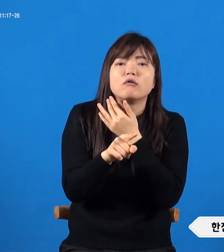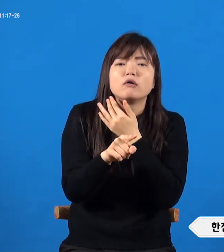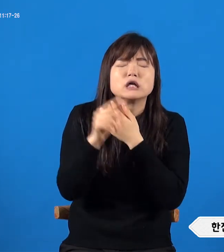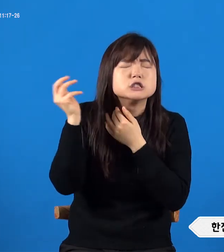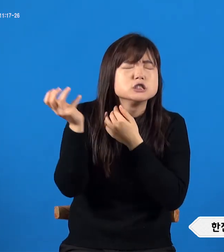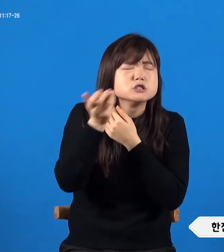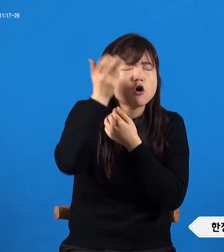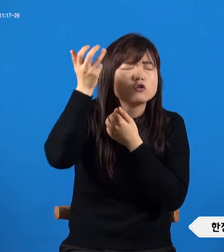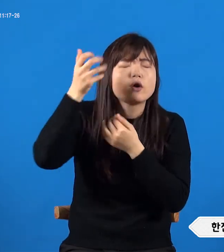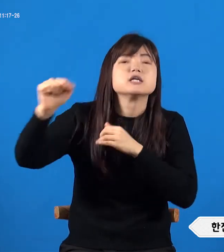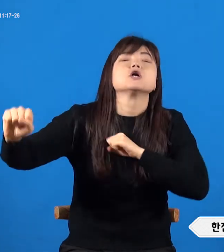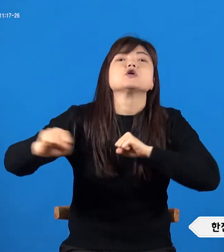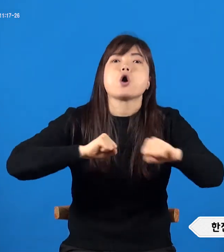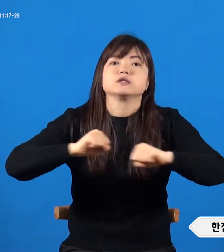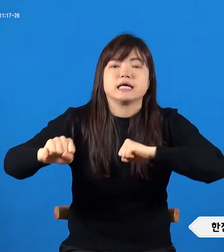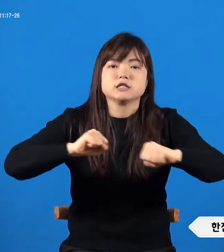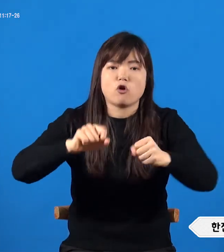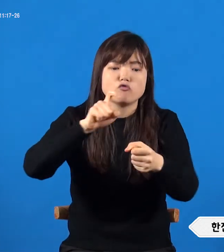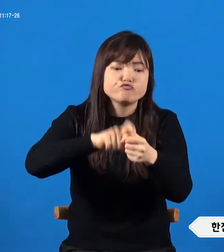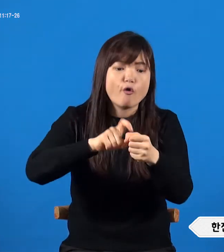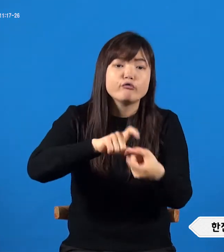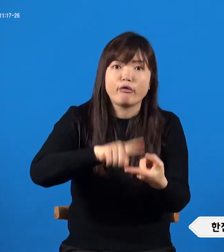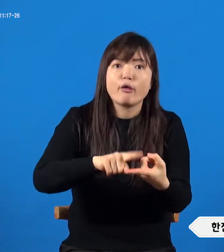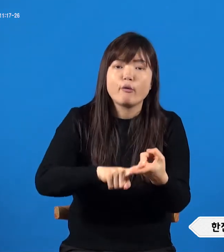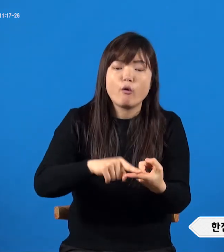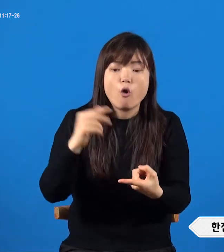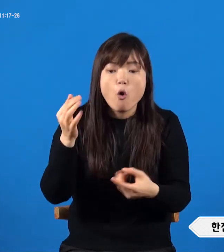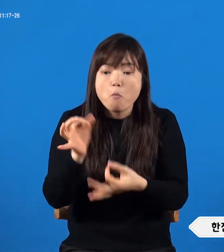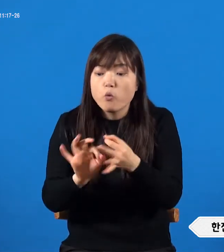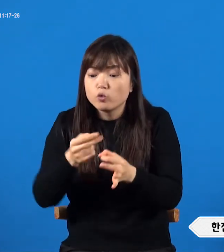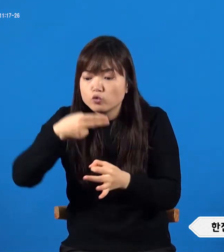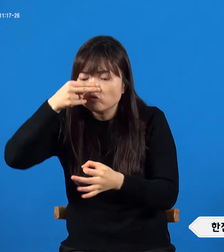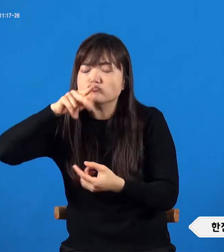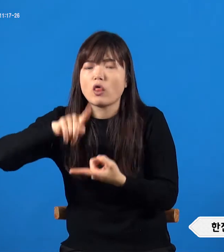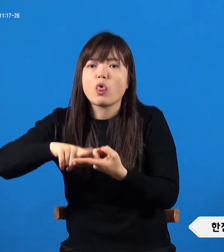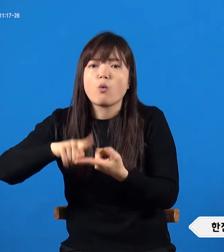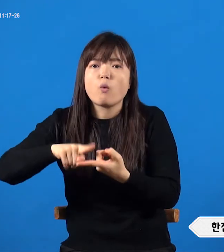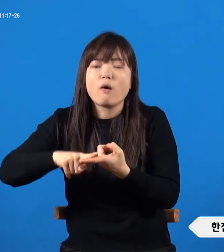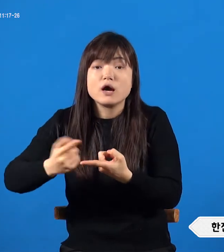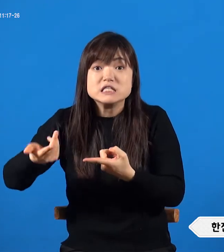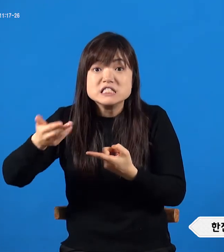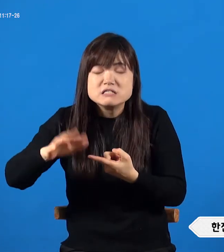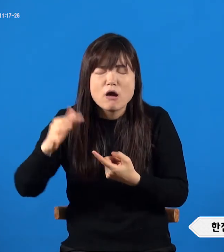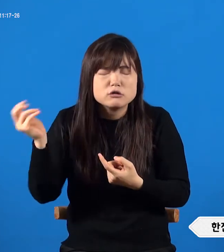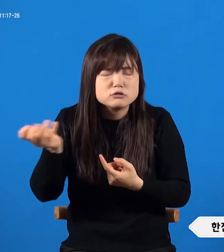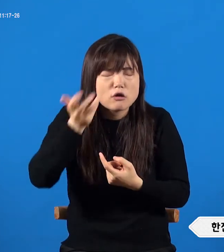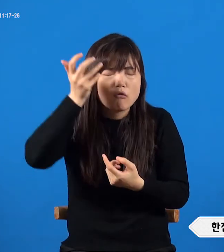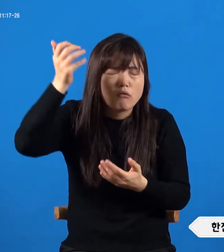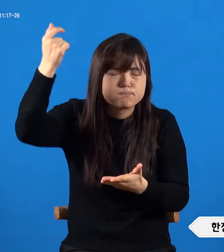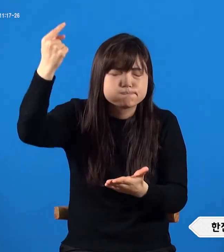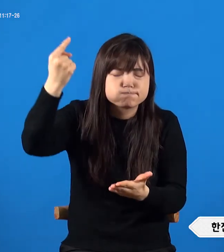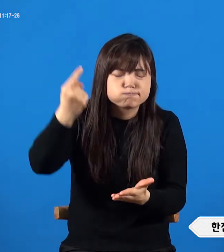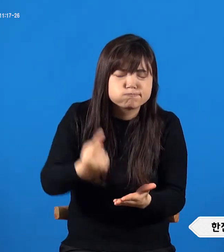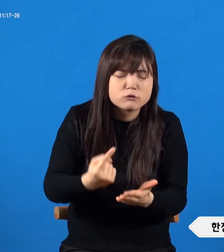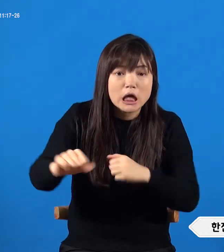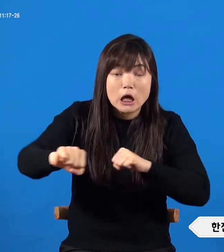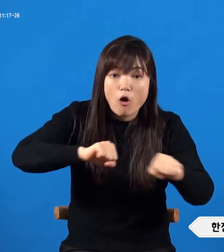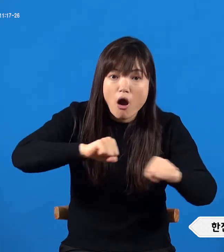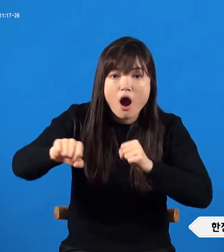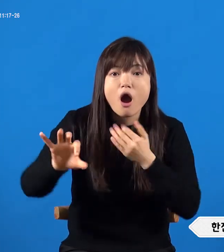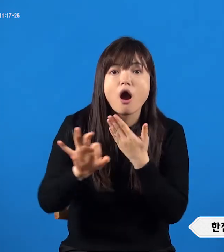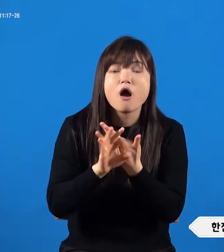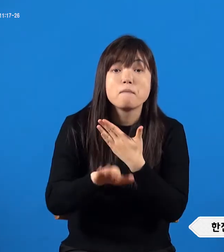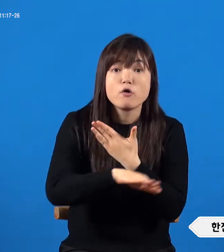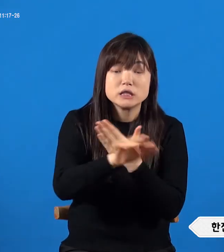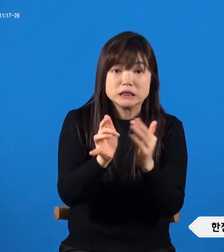순간에 성령께서 역사하셔서, 떡은 그대로 떡이고 포도주는 그대로 포도주지만은 성령께서 그 순간에